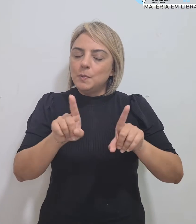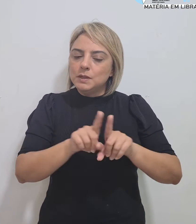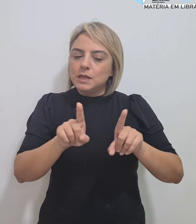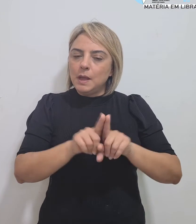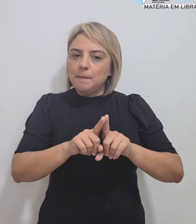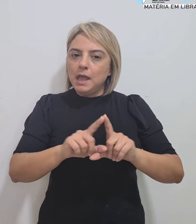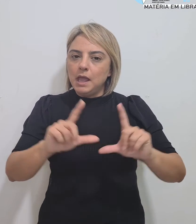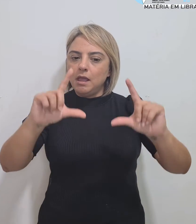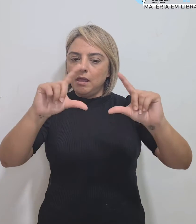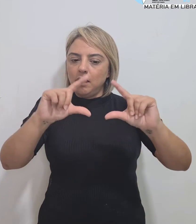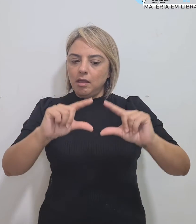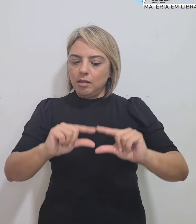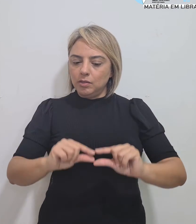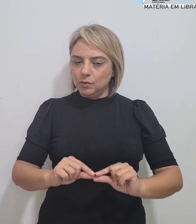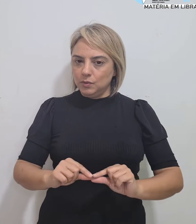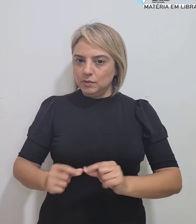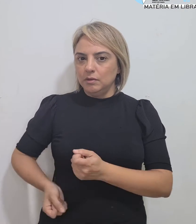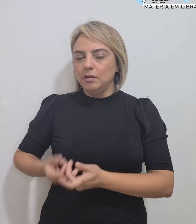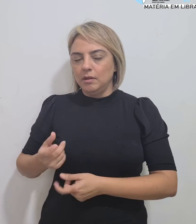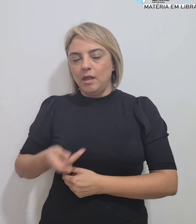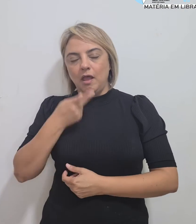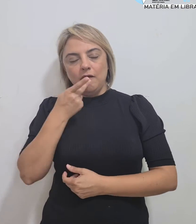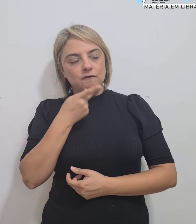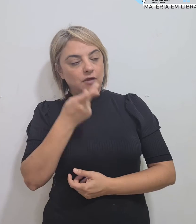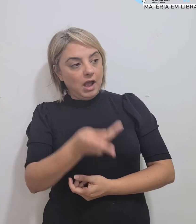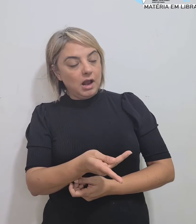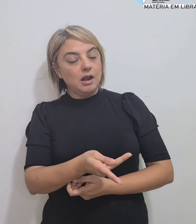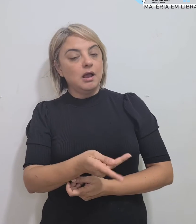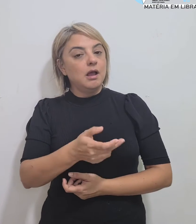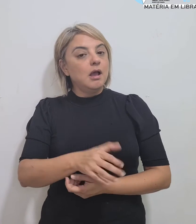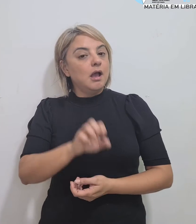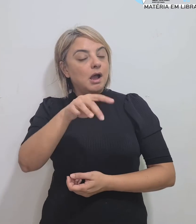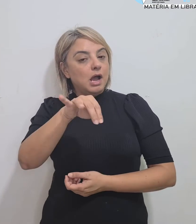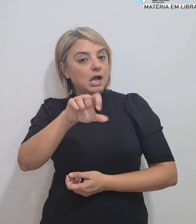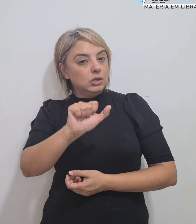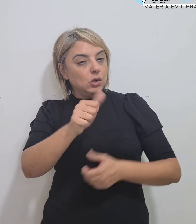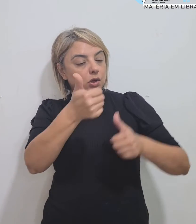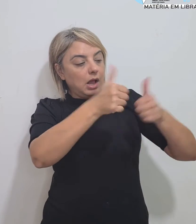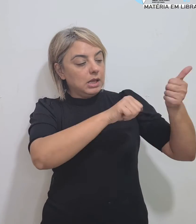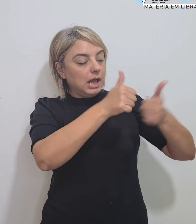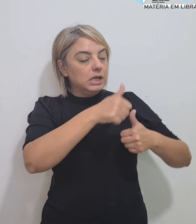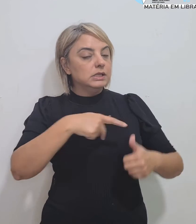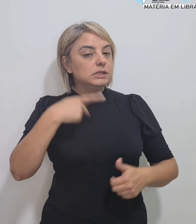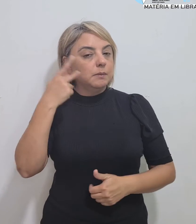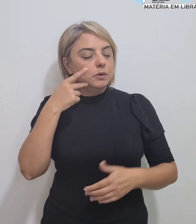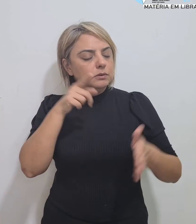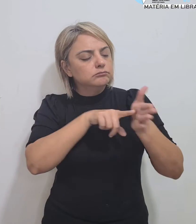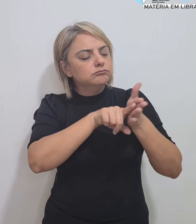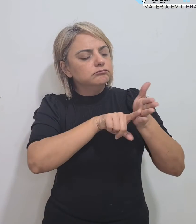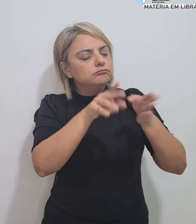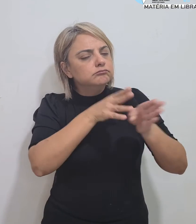viabiliza a redução da despesa, afirma Antônio Augusto Queiroz, analista político, consultor,